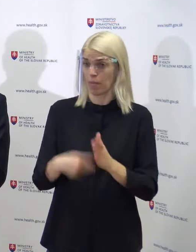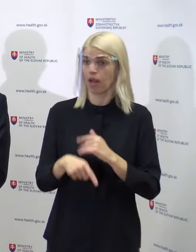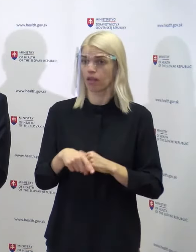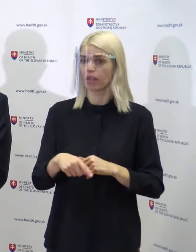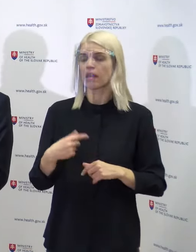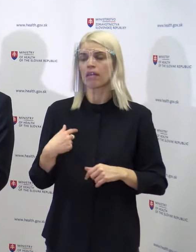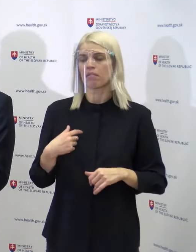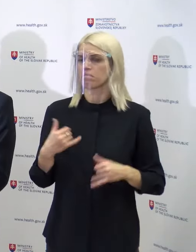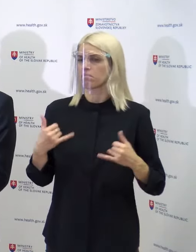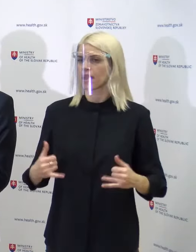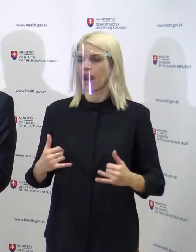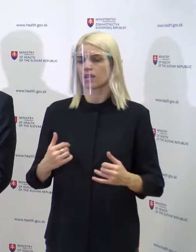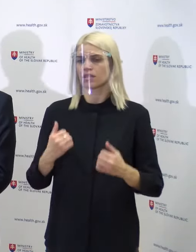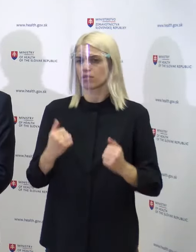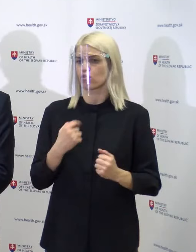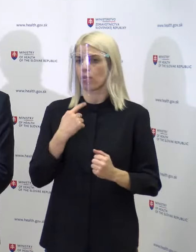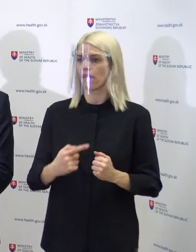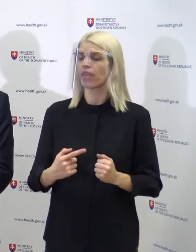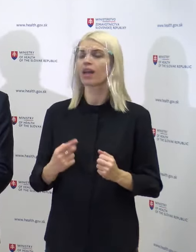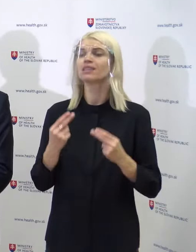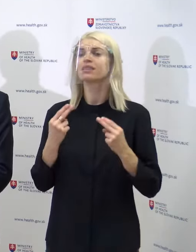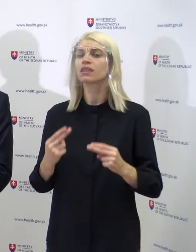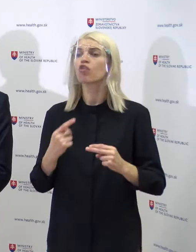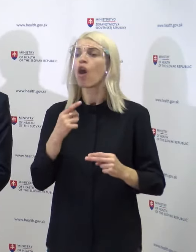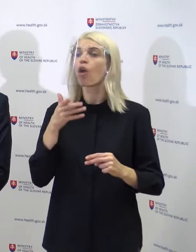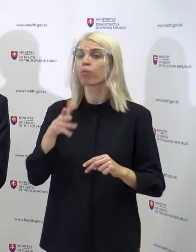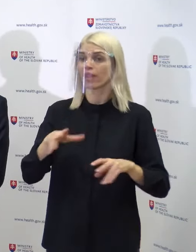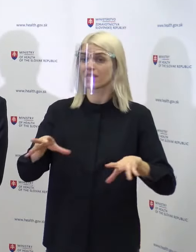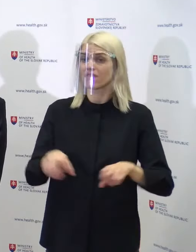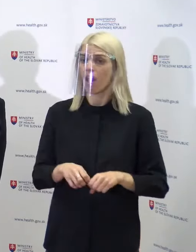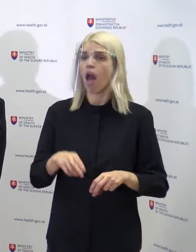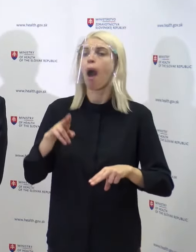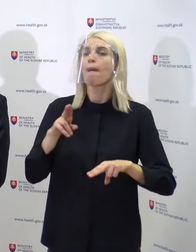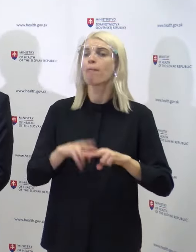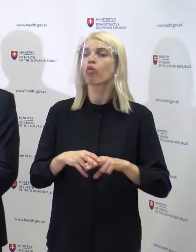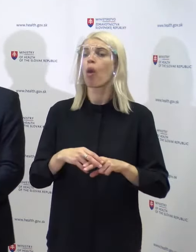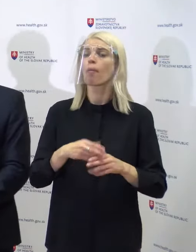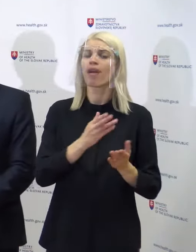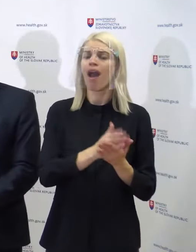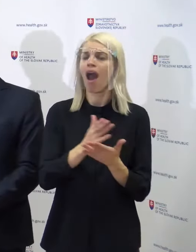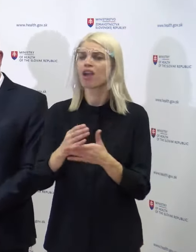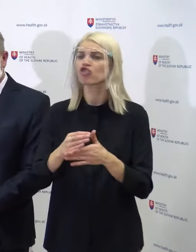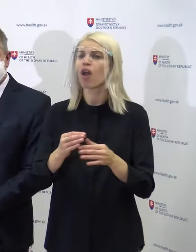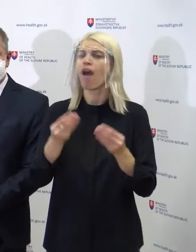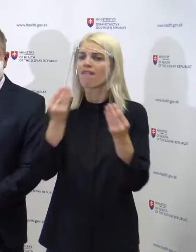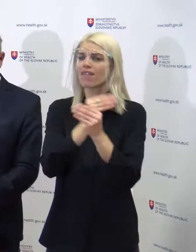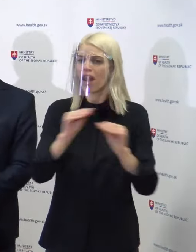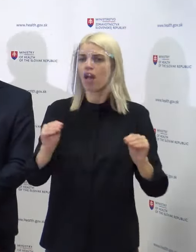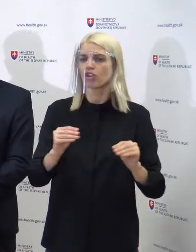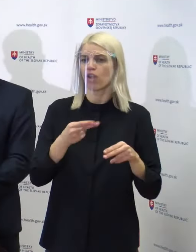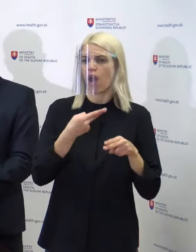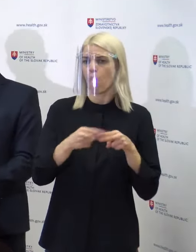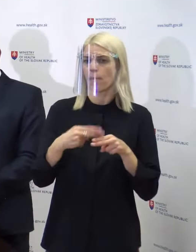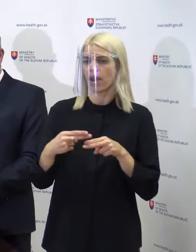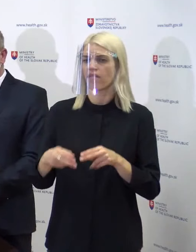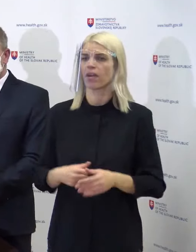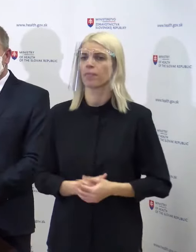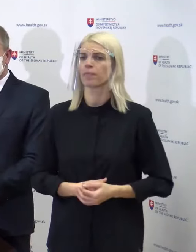To teraz neviem. To všetko záleží od toho, akým spôsobom to bude schválené a potom sa už budú jednotlivé vyhlášky k tomu upravovať.